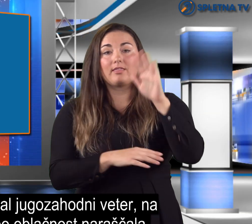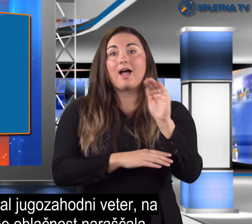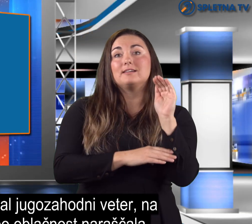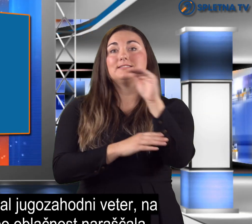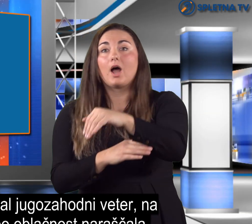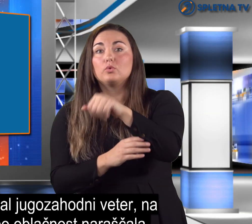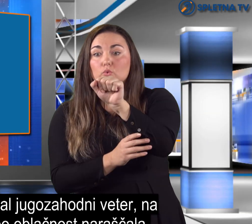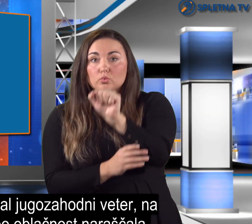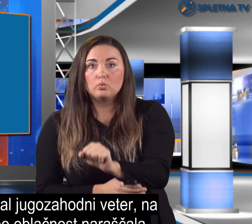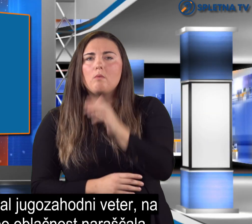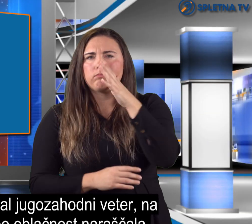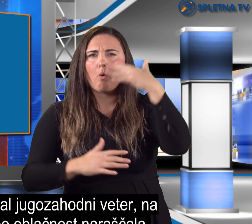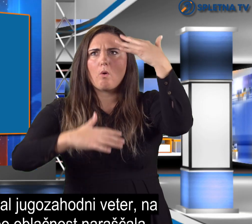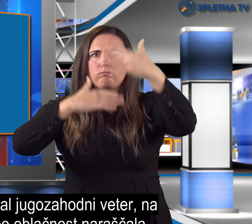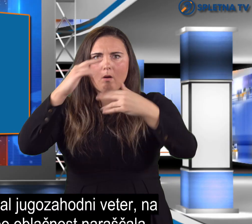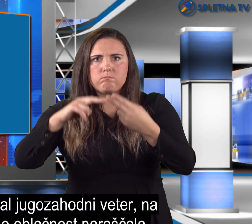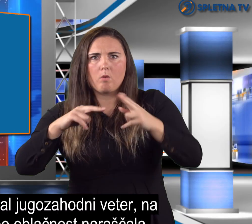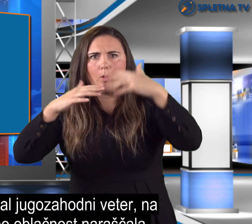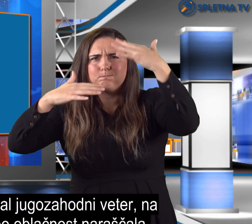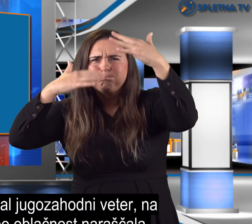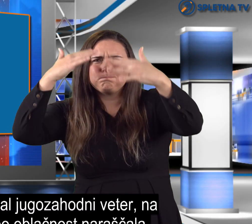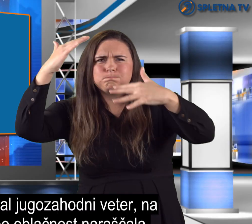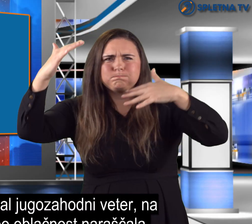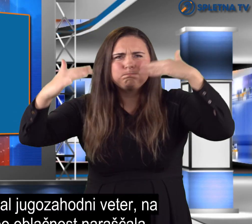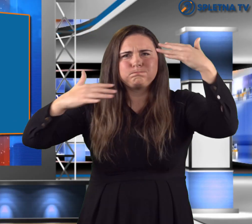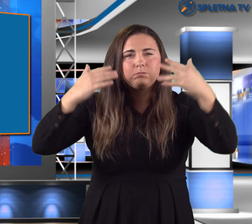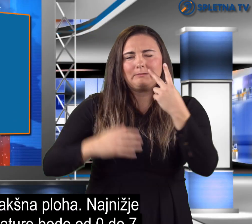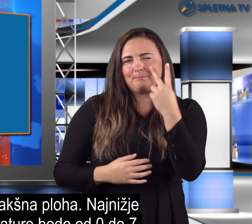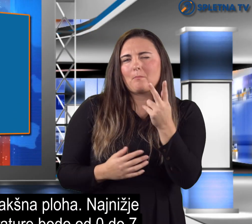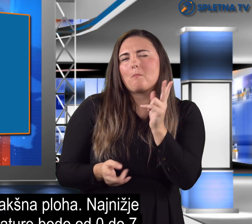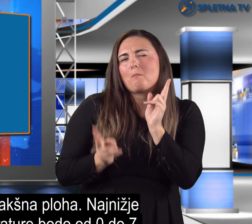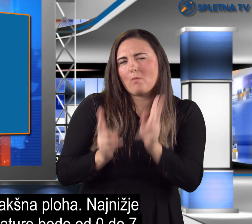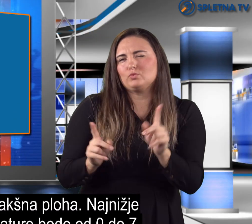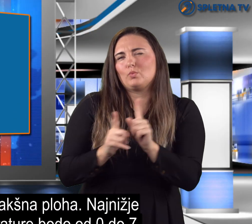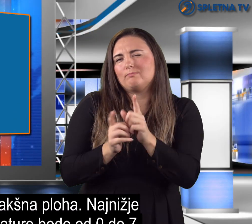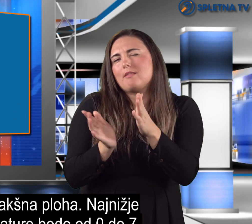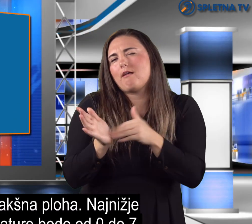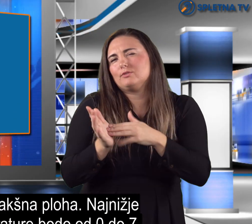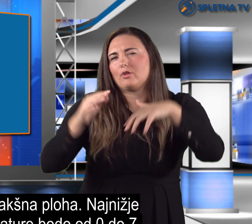Na zahodu in jugu bo oblačnost naraščala. Ni izključena kakšna ploha.